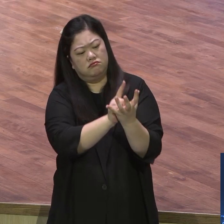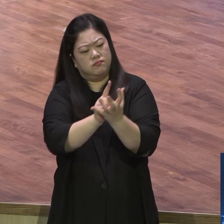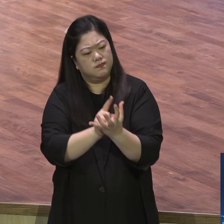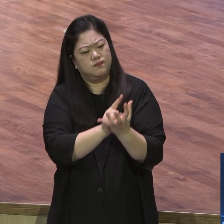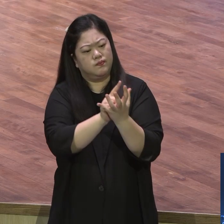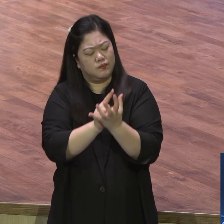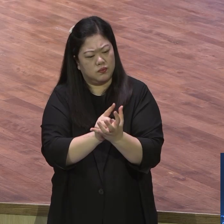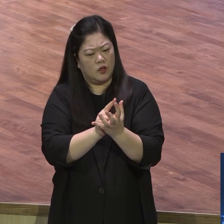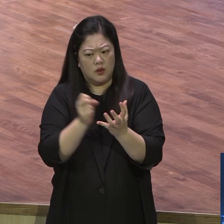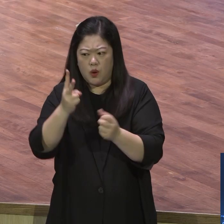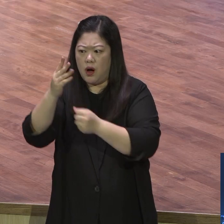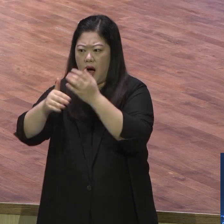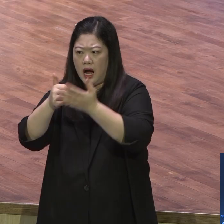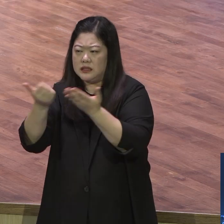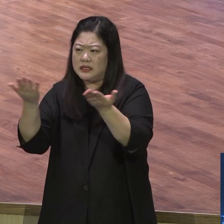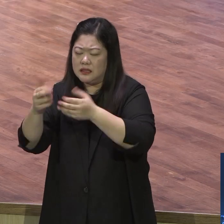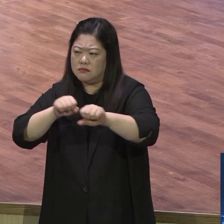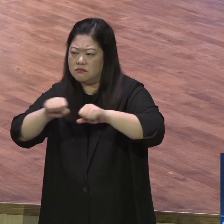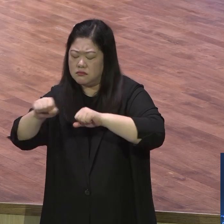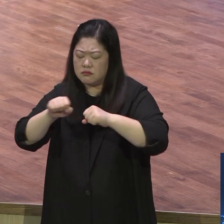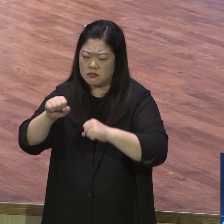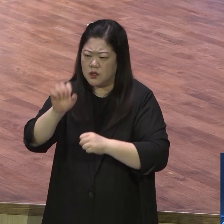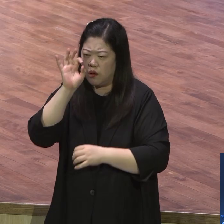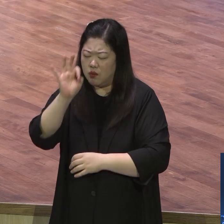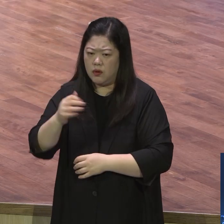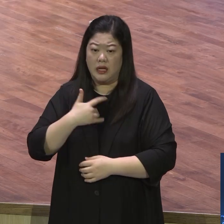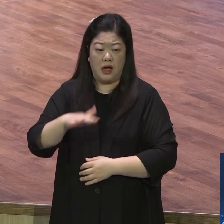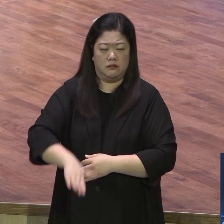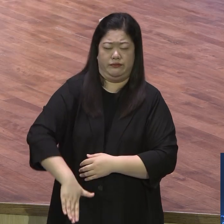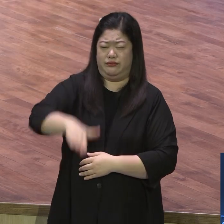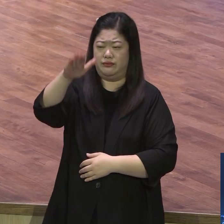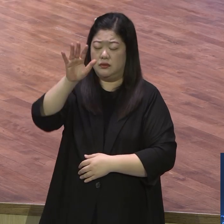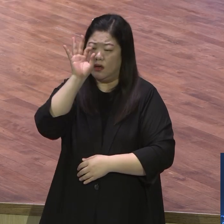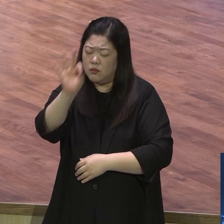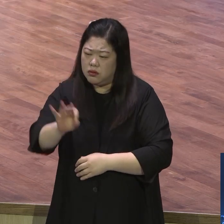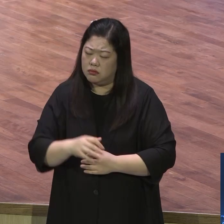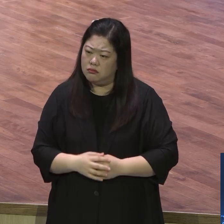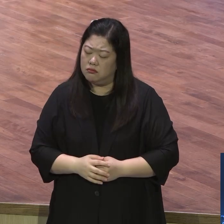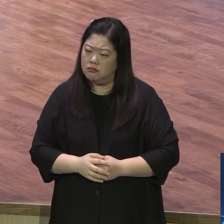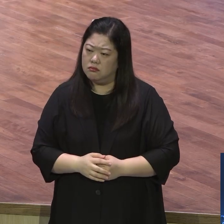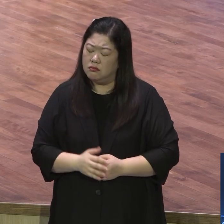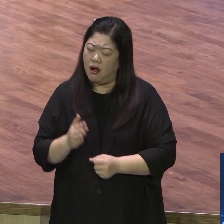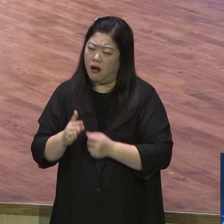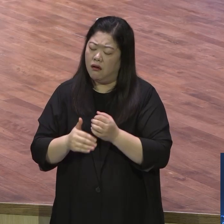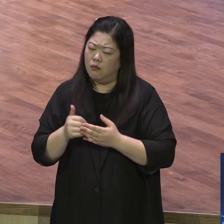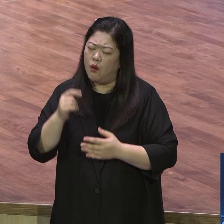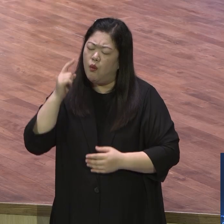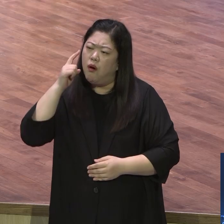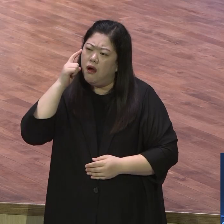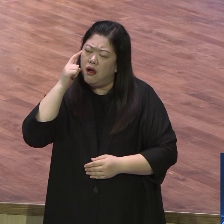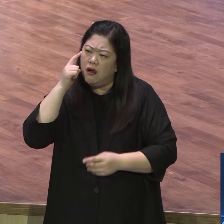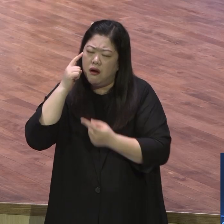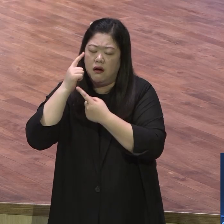그렇게 우리 집안에 보았고 그렇게 자라왔어요 단 한 번도 하나님이 아세요